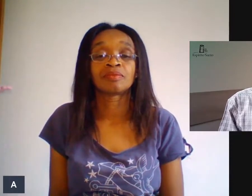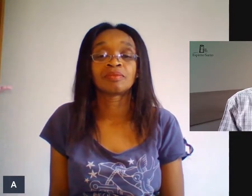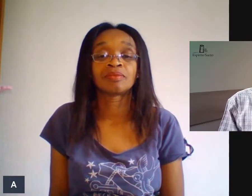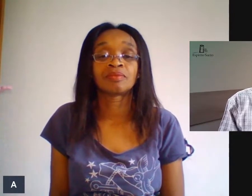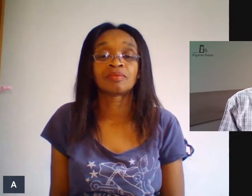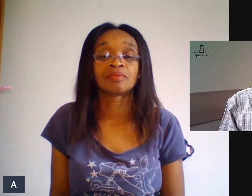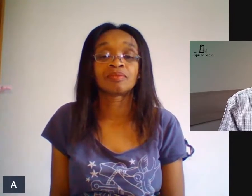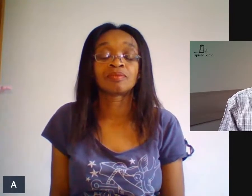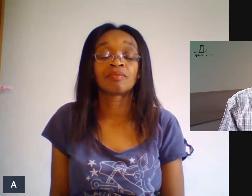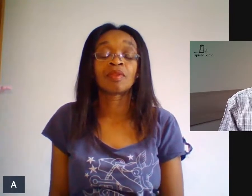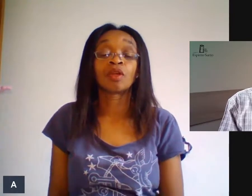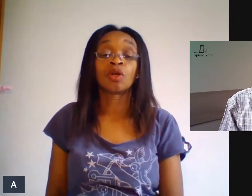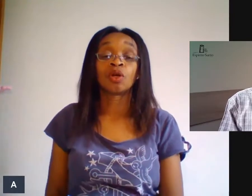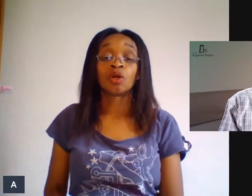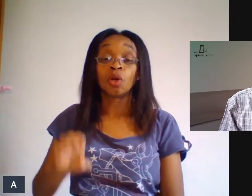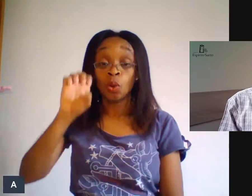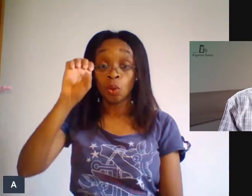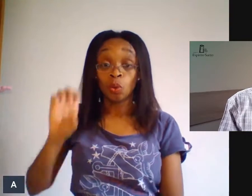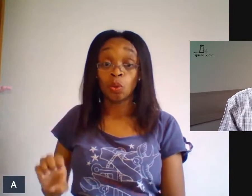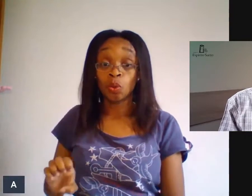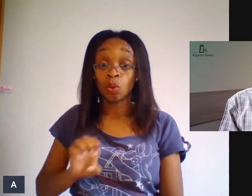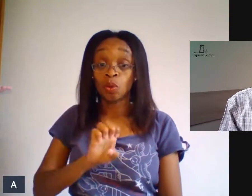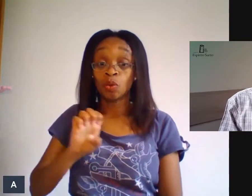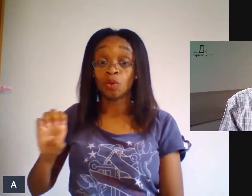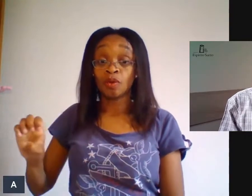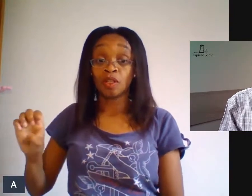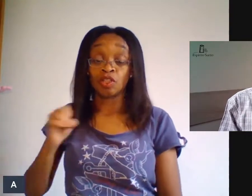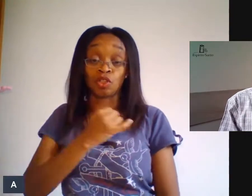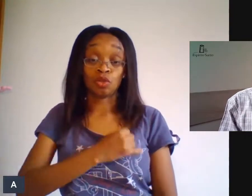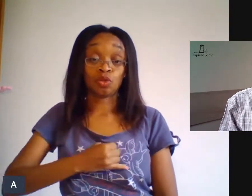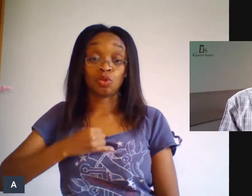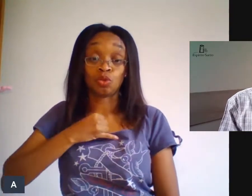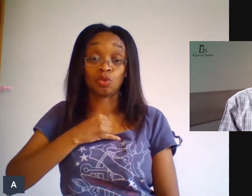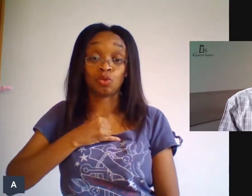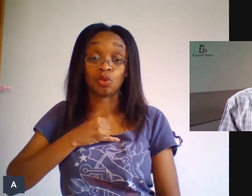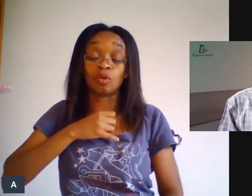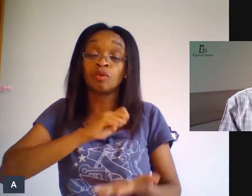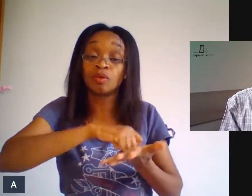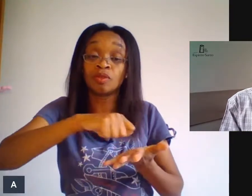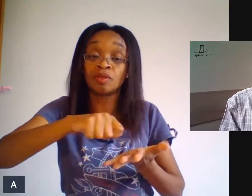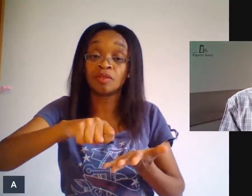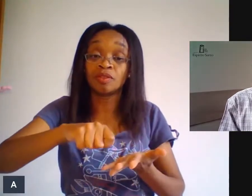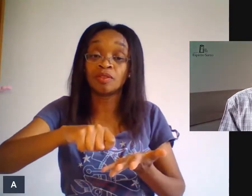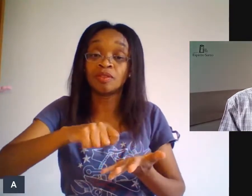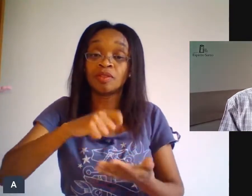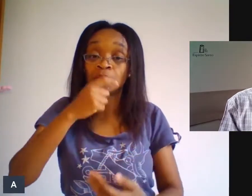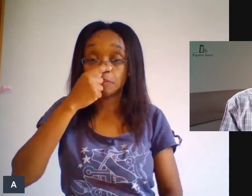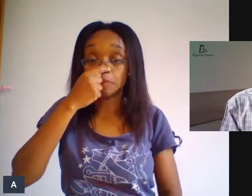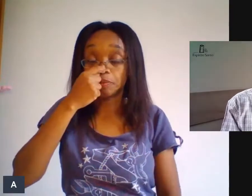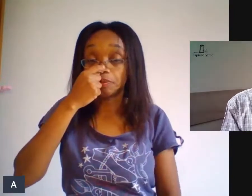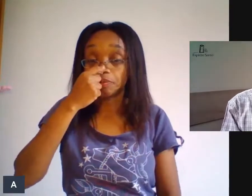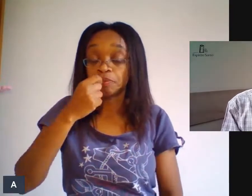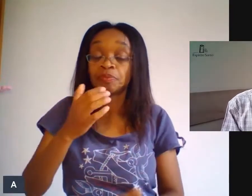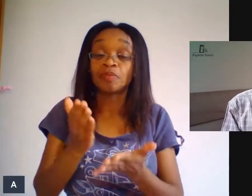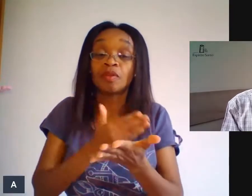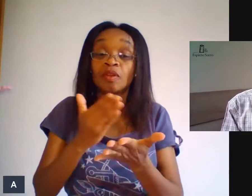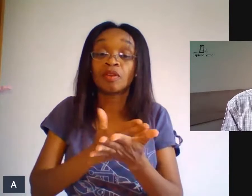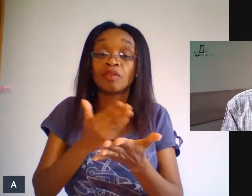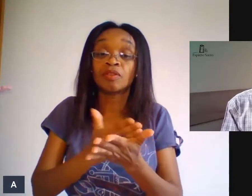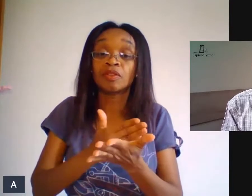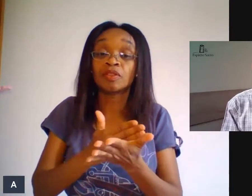Em João, capítulo 2, versículos de 1 a 11, João, capítulo 2, versículos de 1 a